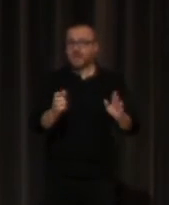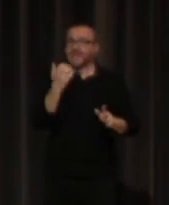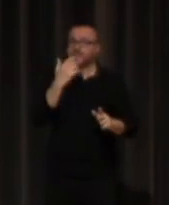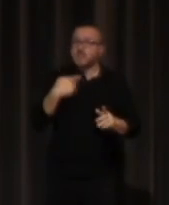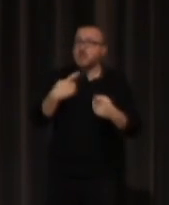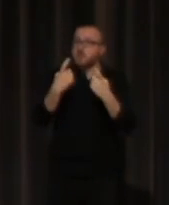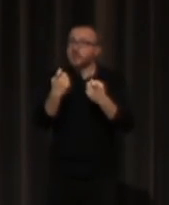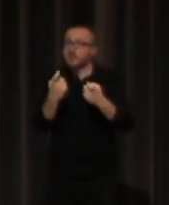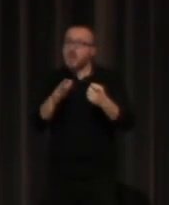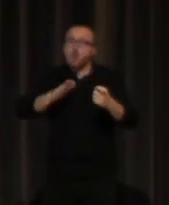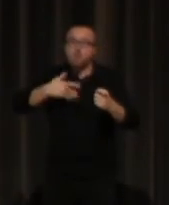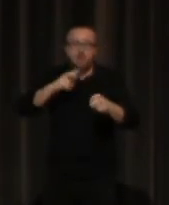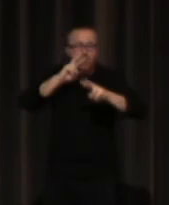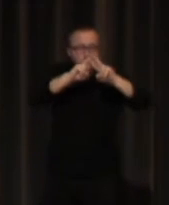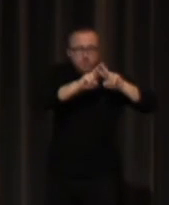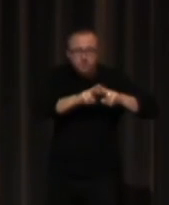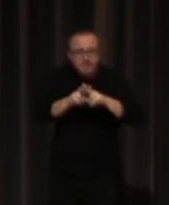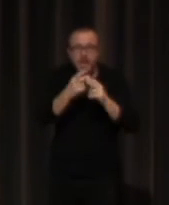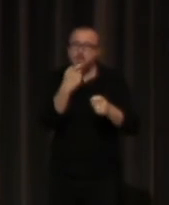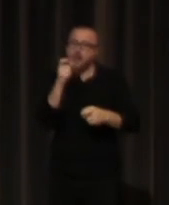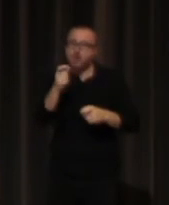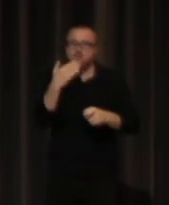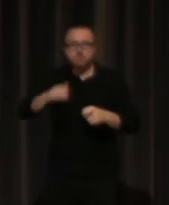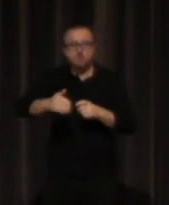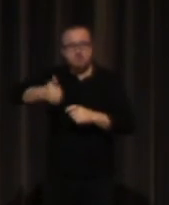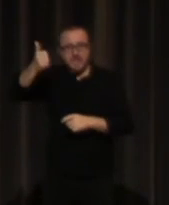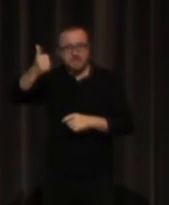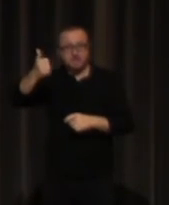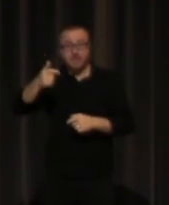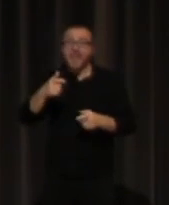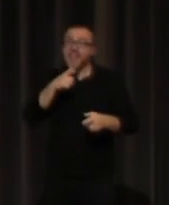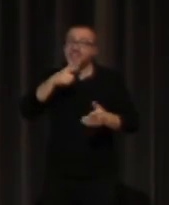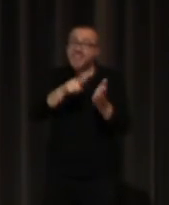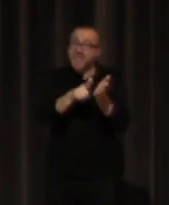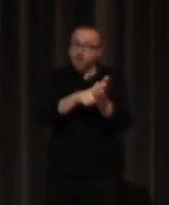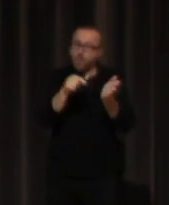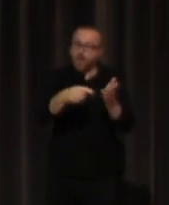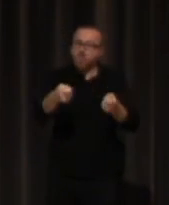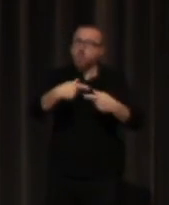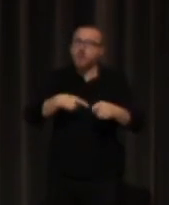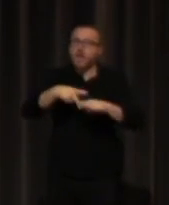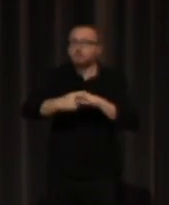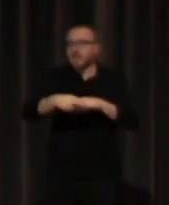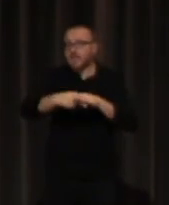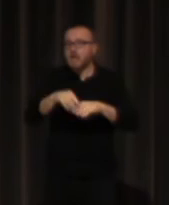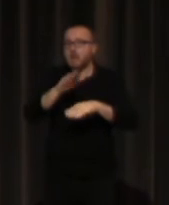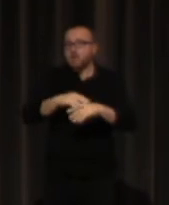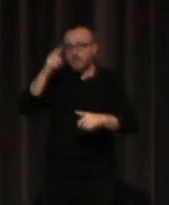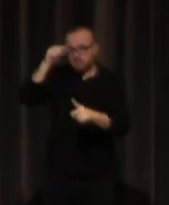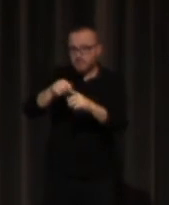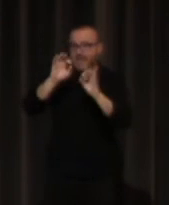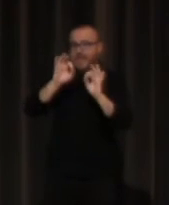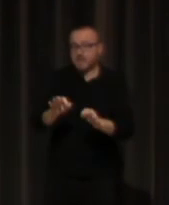les paraules. La llengua pot insuflar vida, literalment. Però per fer-ho, cal que